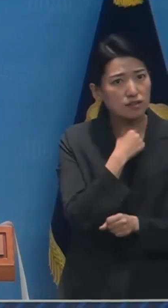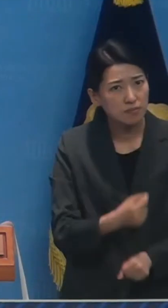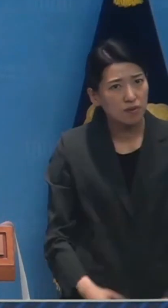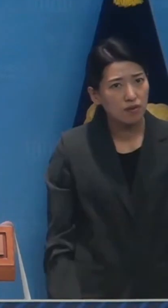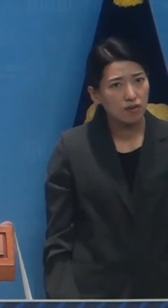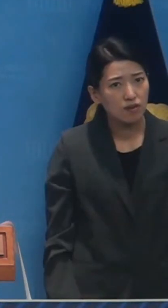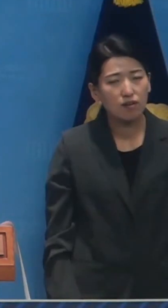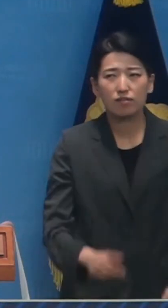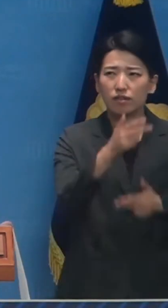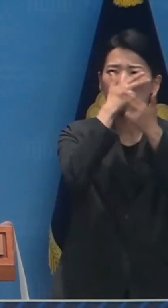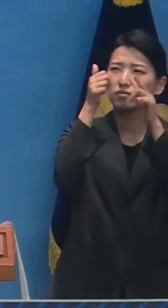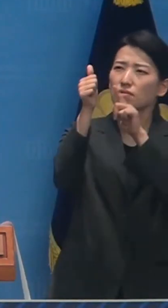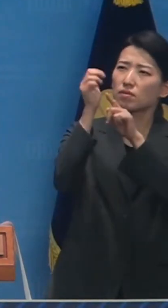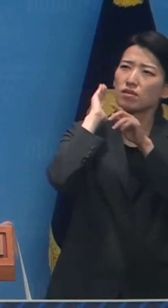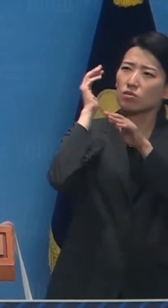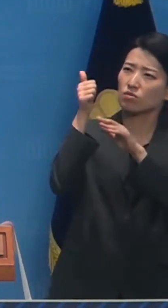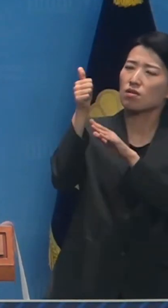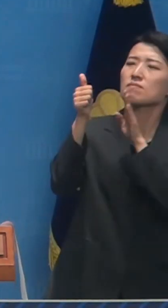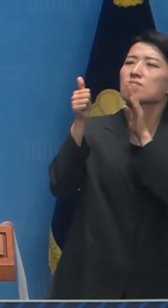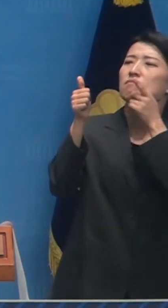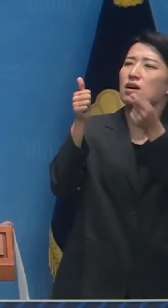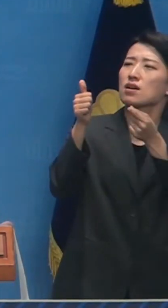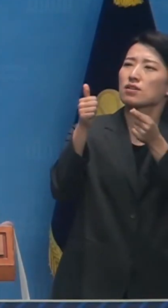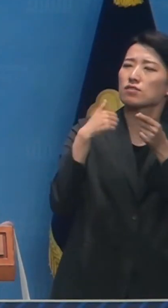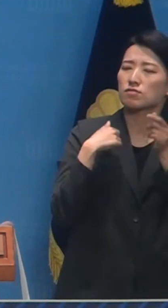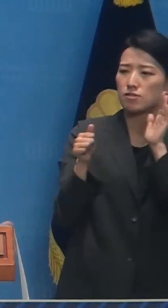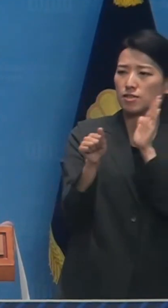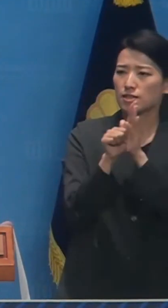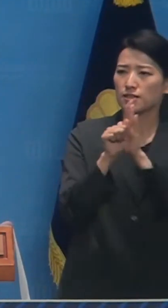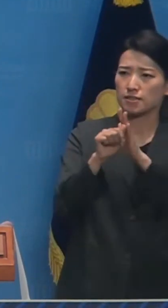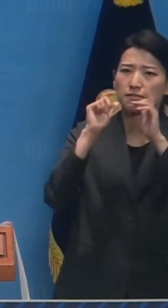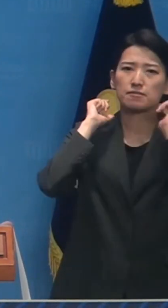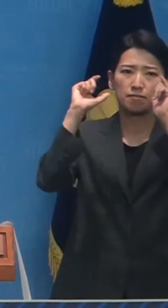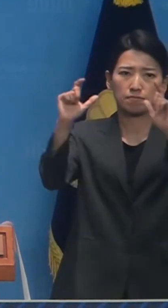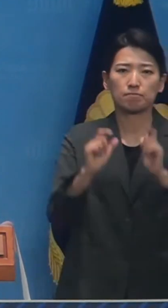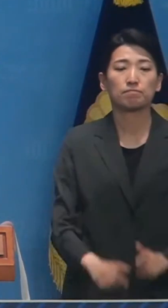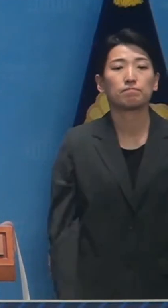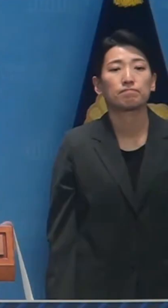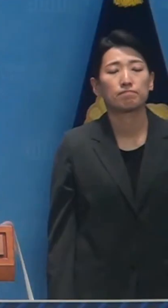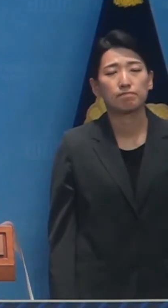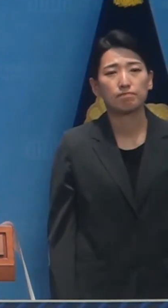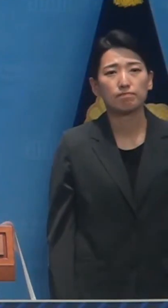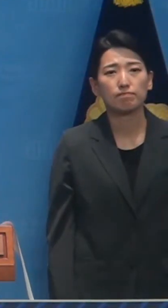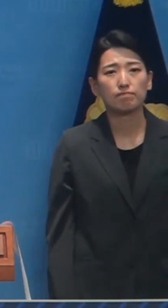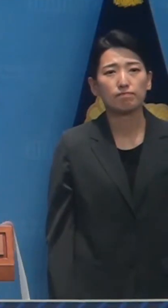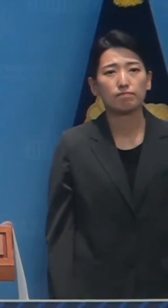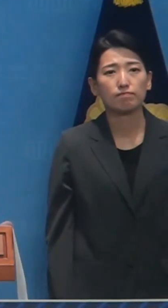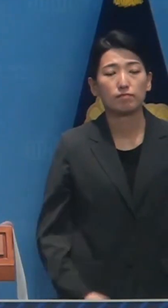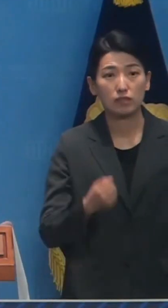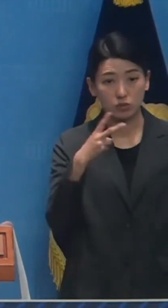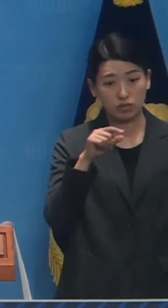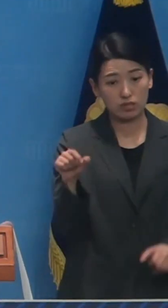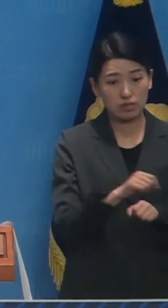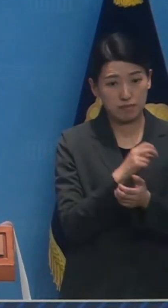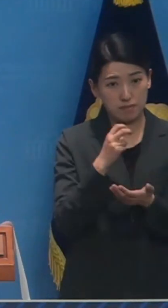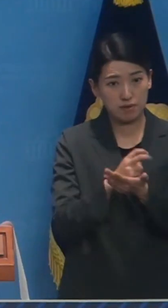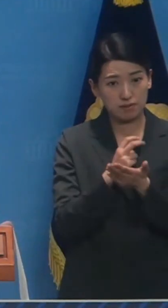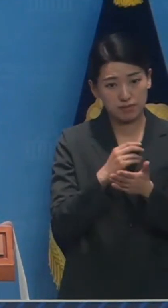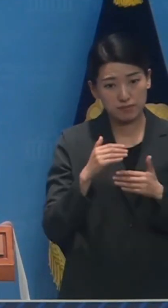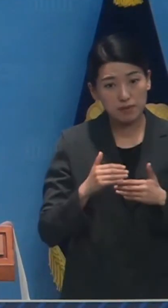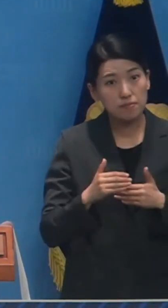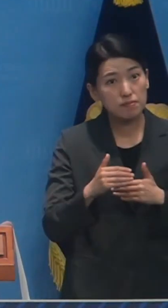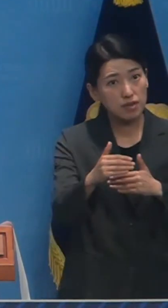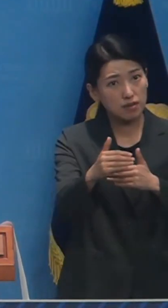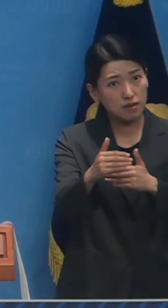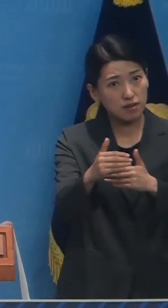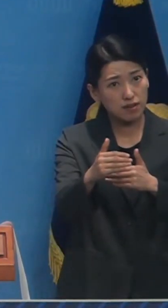있는 이재명 대통령 후보자를 강력하게 공개 지지한다. 그리고 이 특별법을 추진하는,